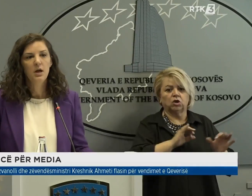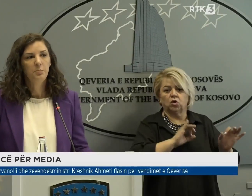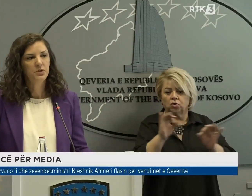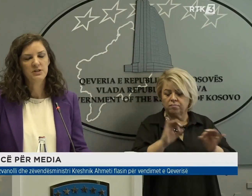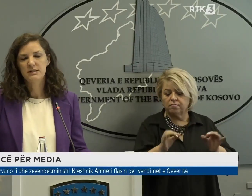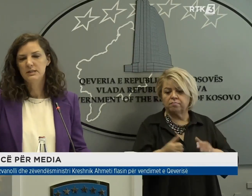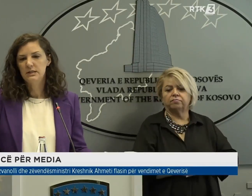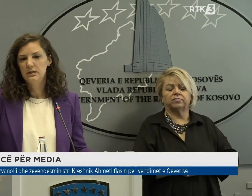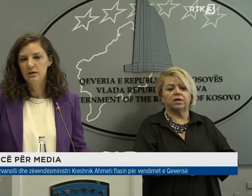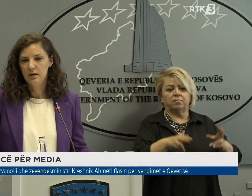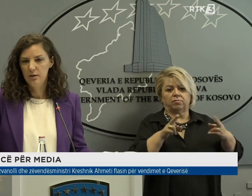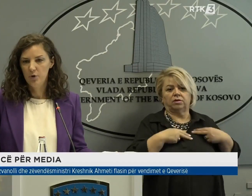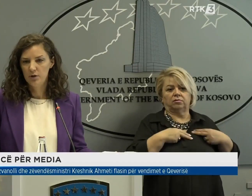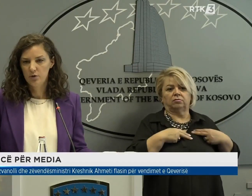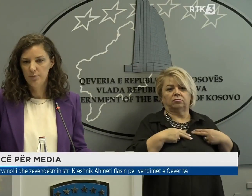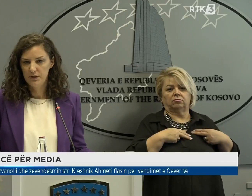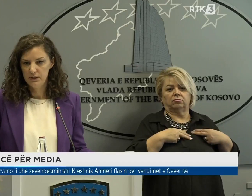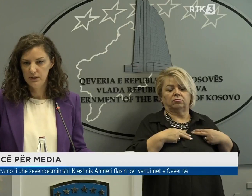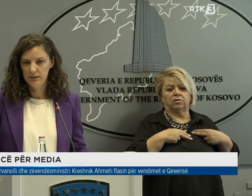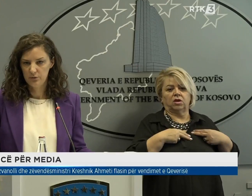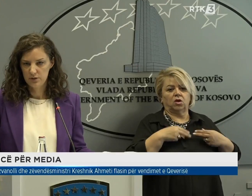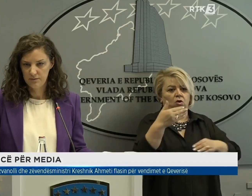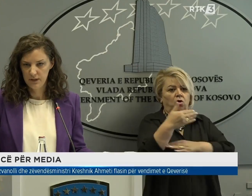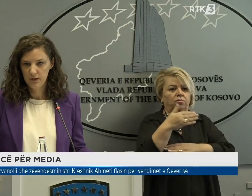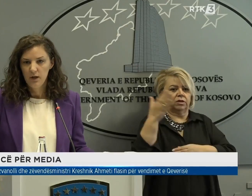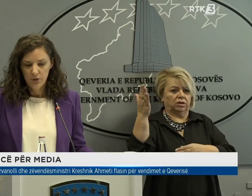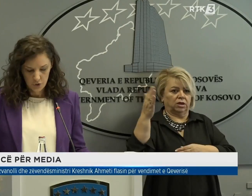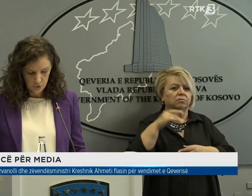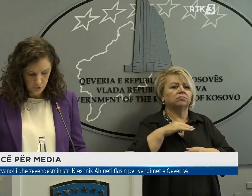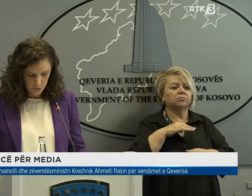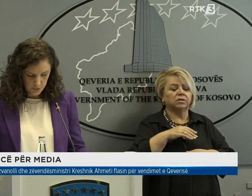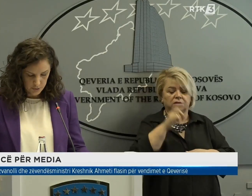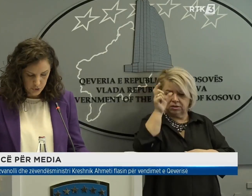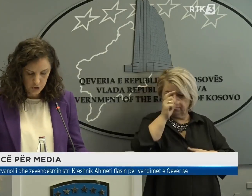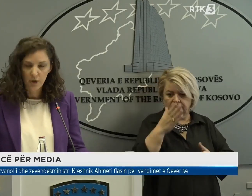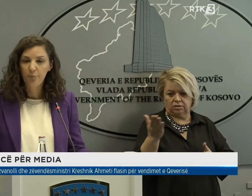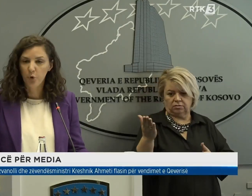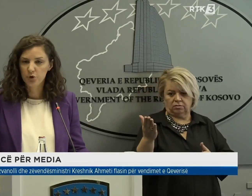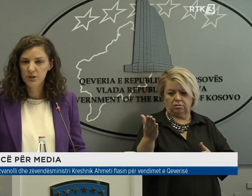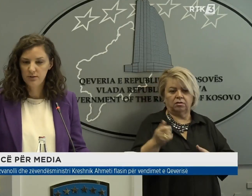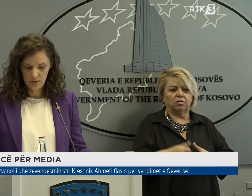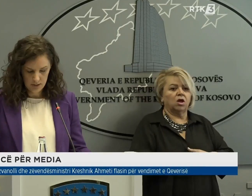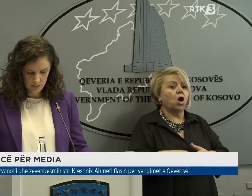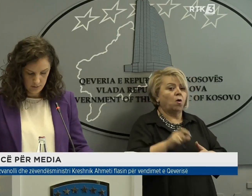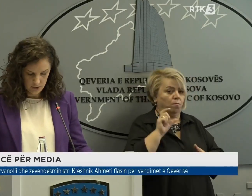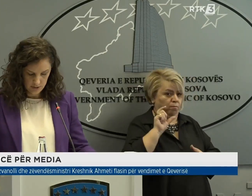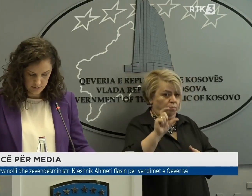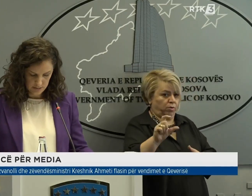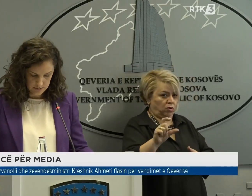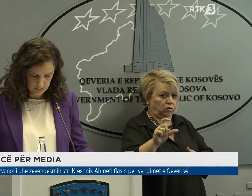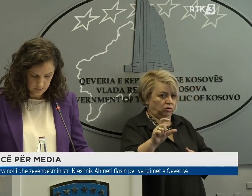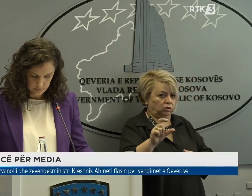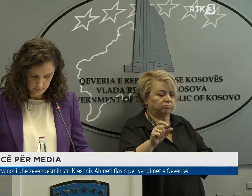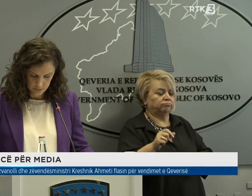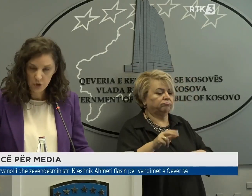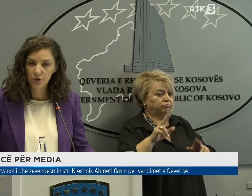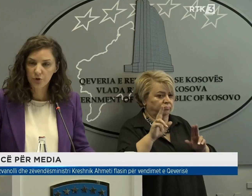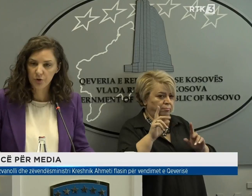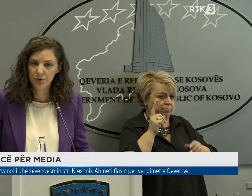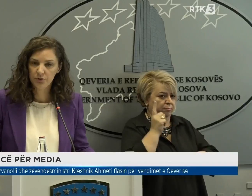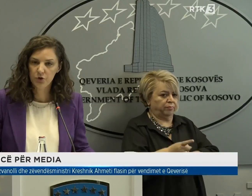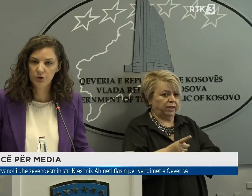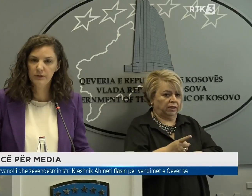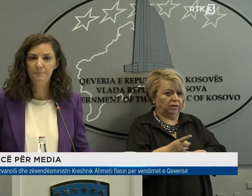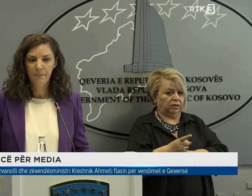energjisë, përgjegjësi e ka marrë kompania Elektrosever, që do të thotë që borxhet kanë një adresë, që